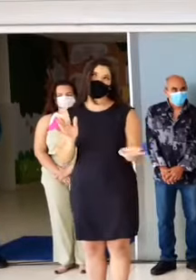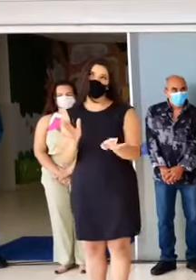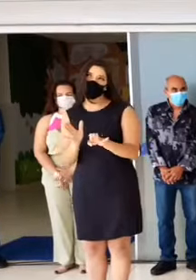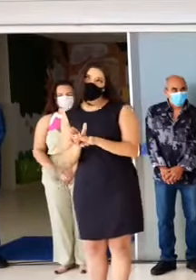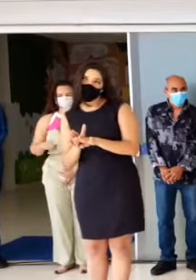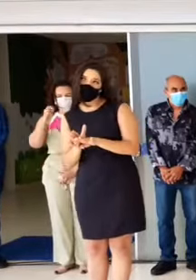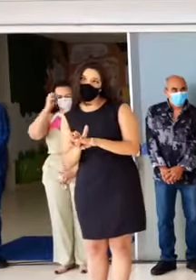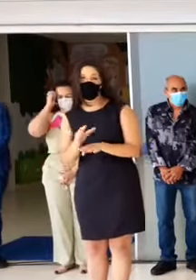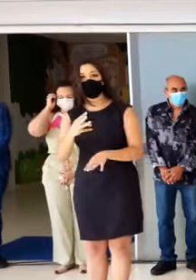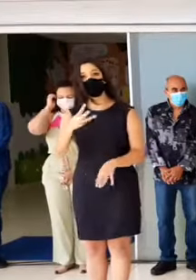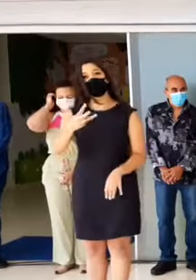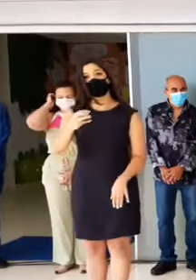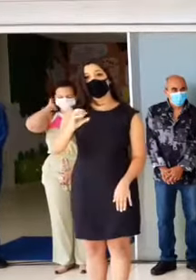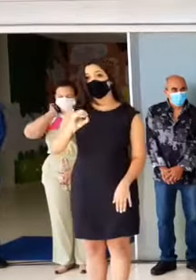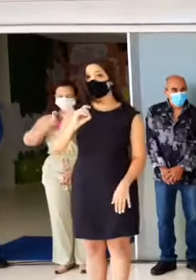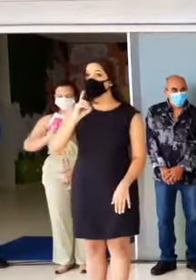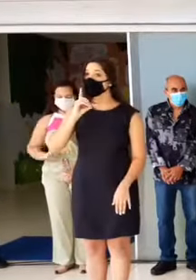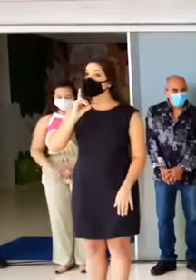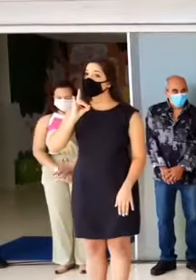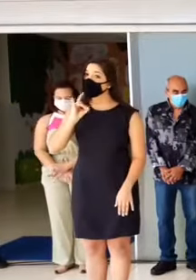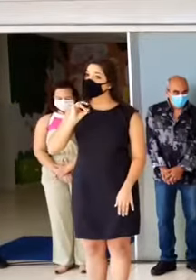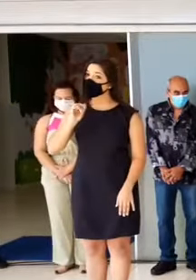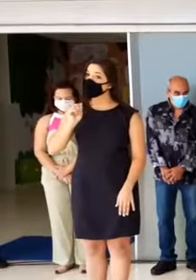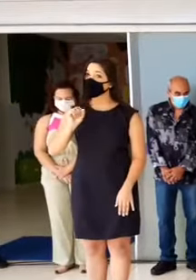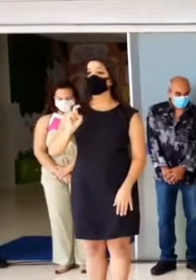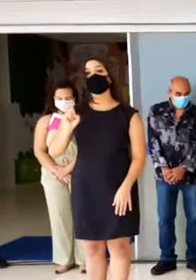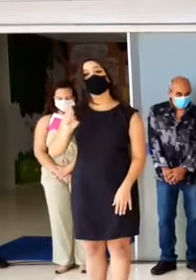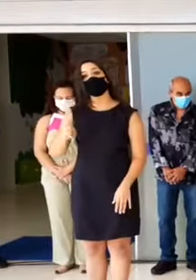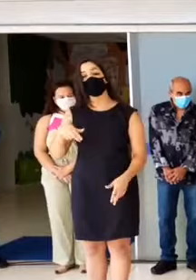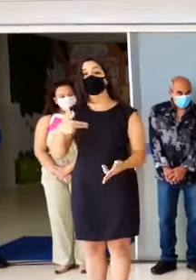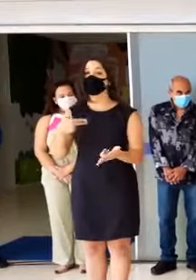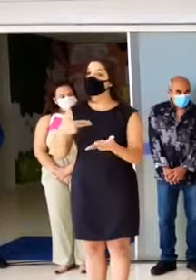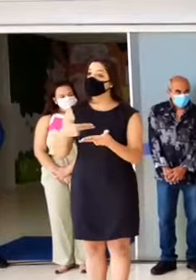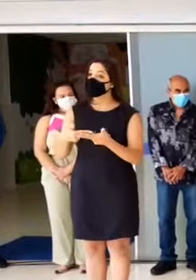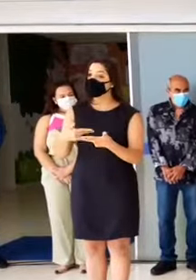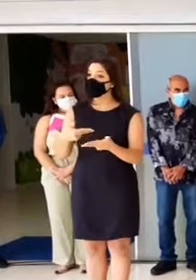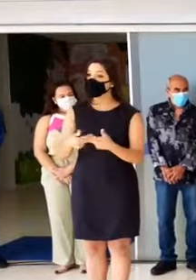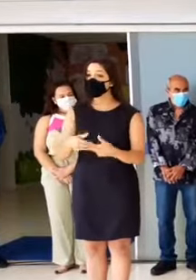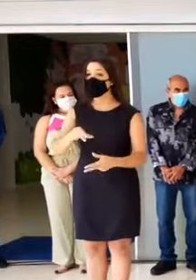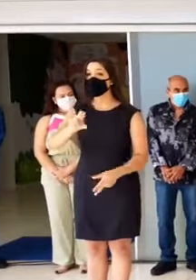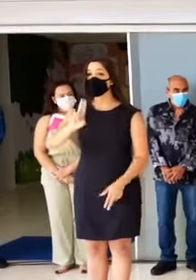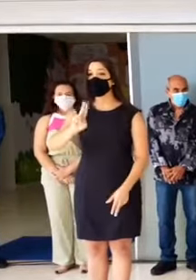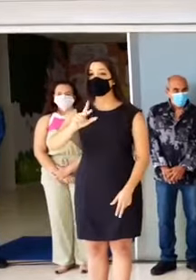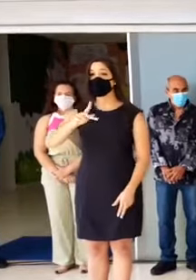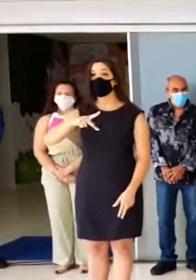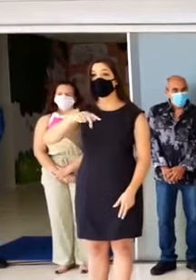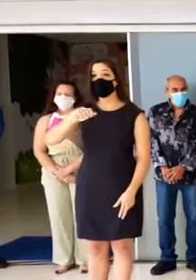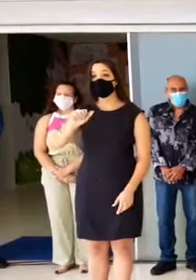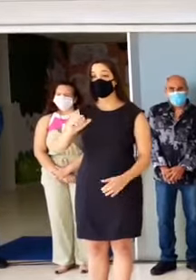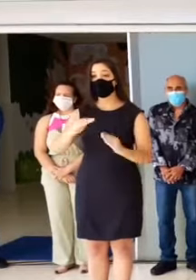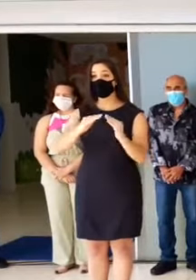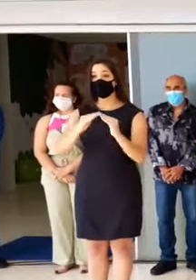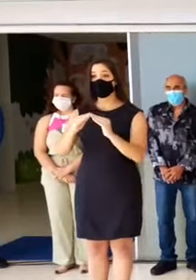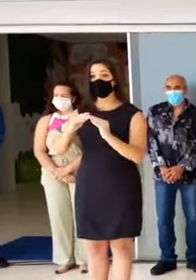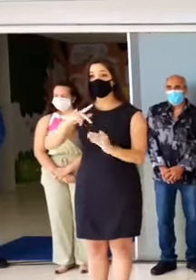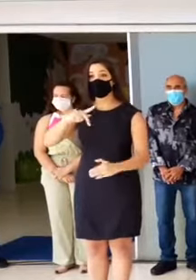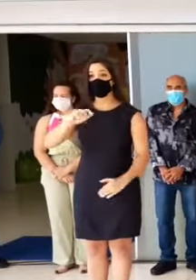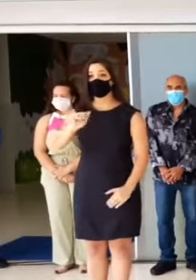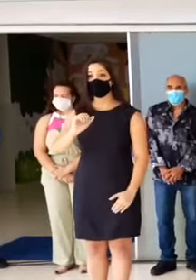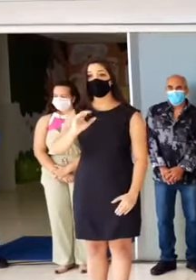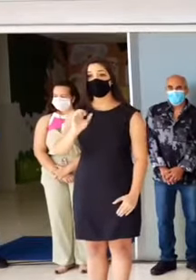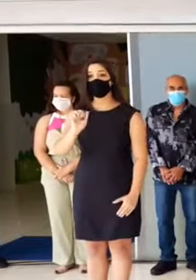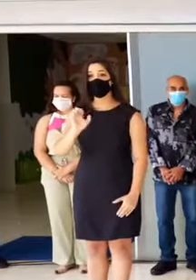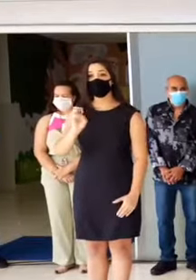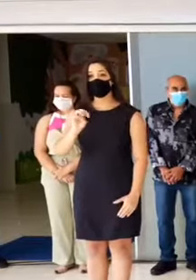dentro de 30 dias, era utilizar a UPA Pacaembu, que